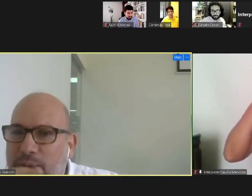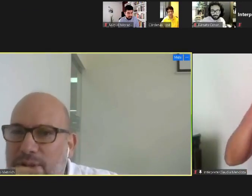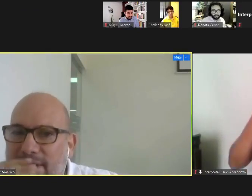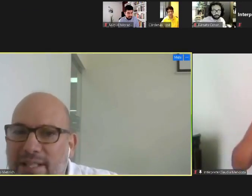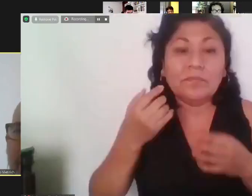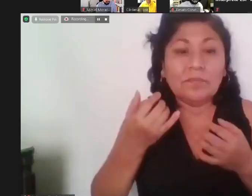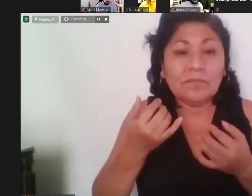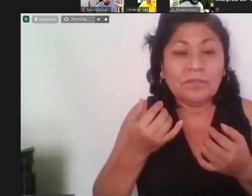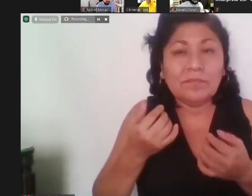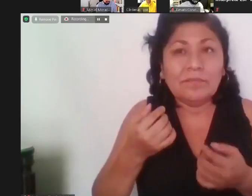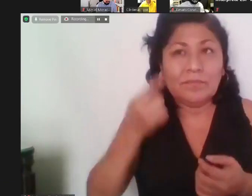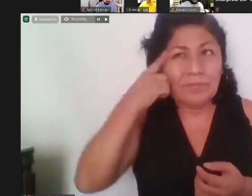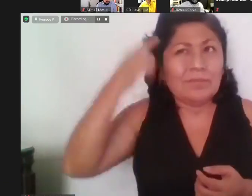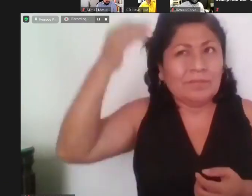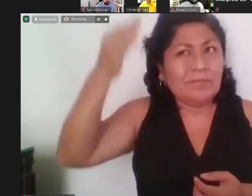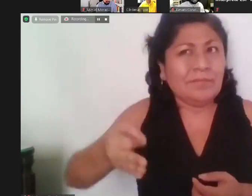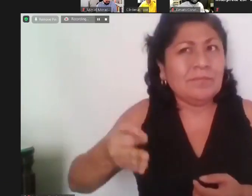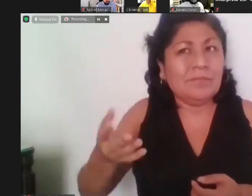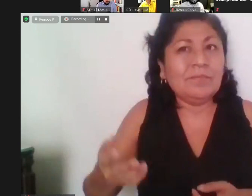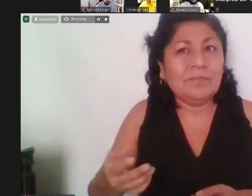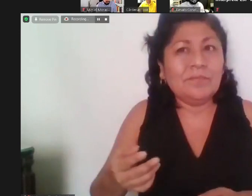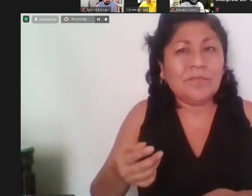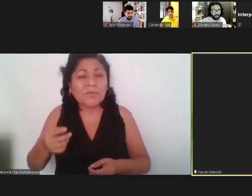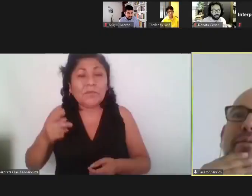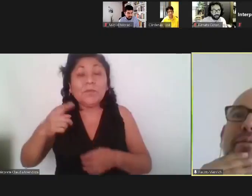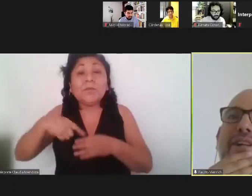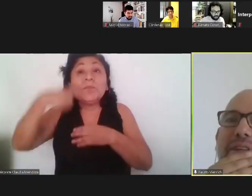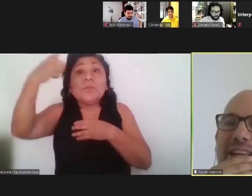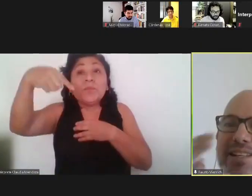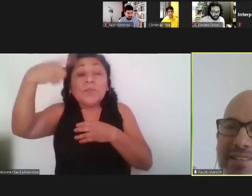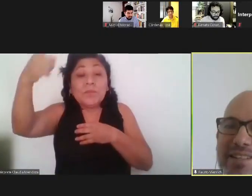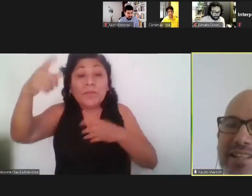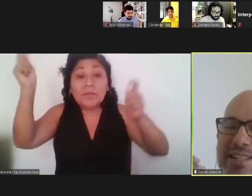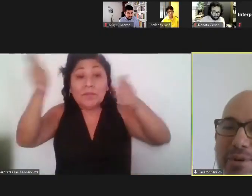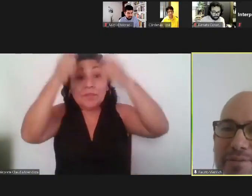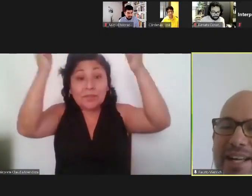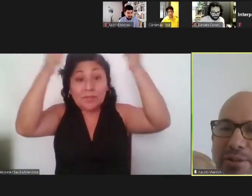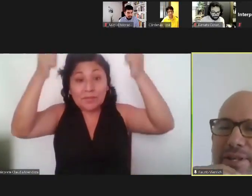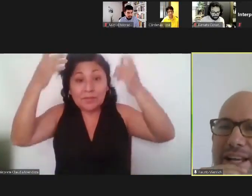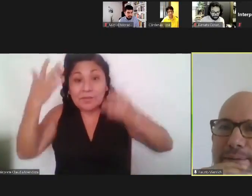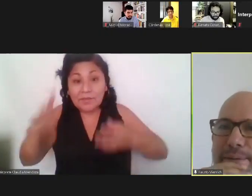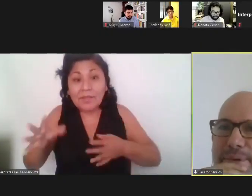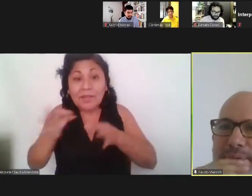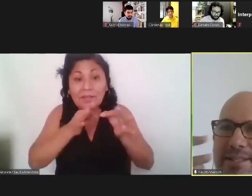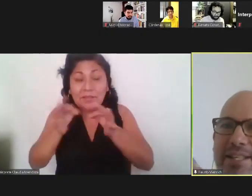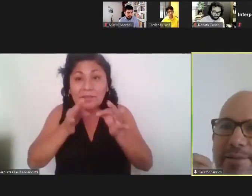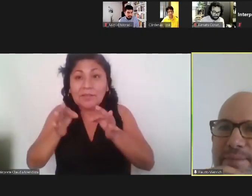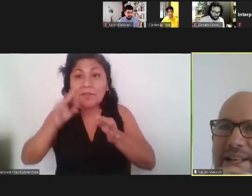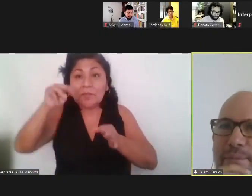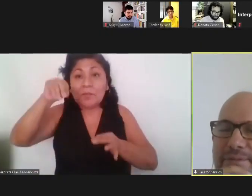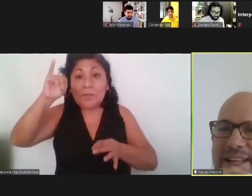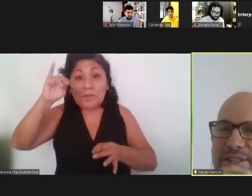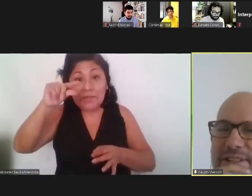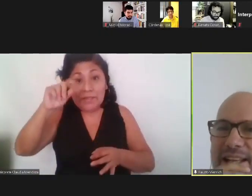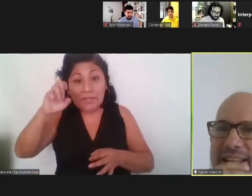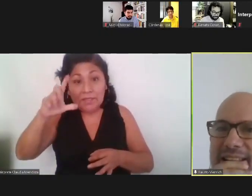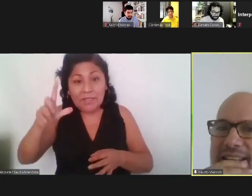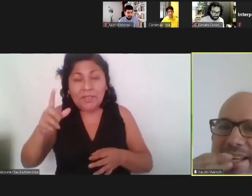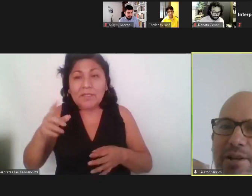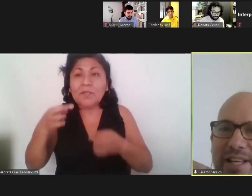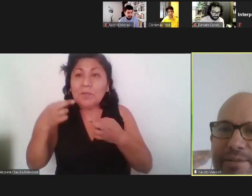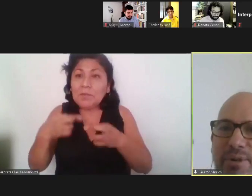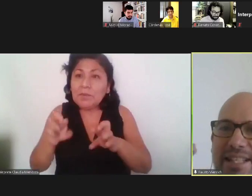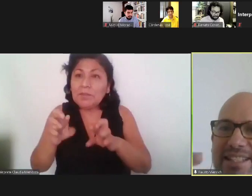totalmente seguros de esta próxima celebración, como bien menciona Miguel, de esta modificatoria que va a permitir la modificación de la